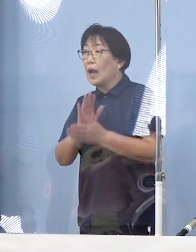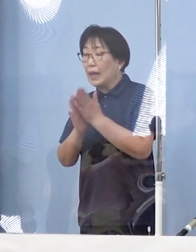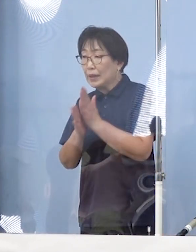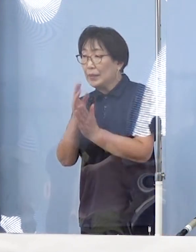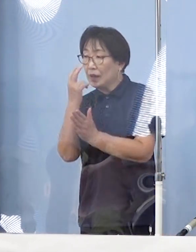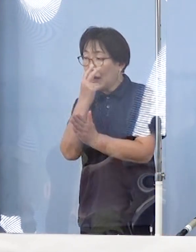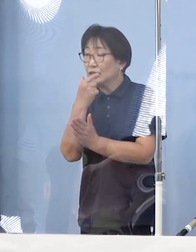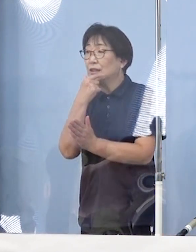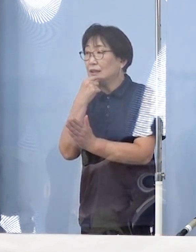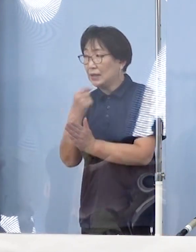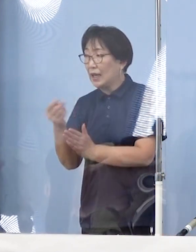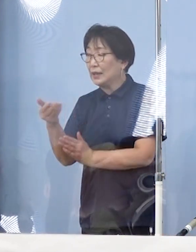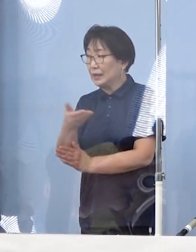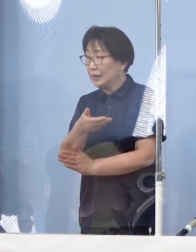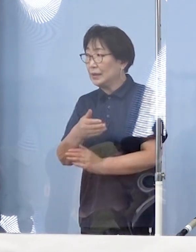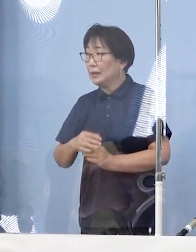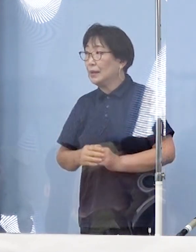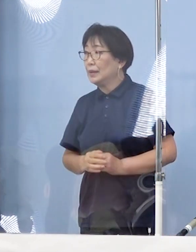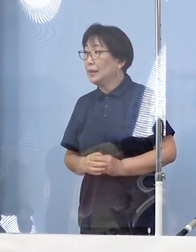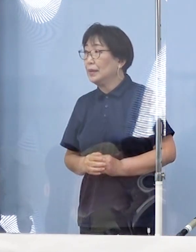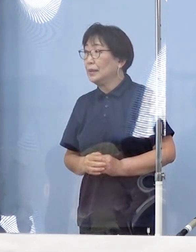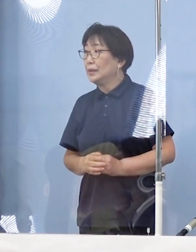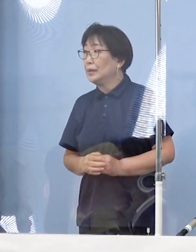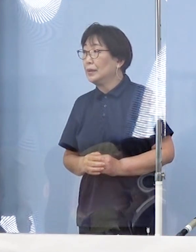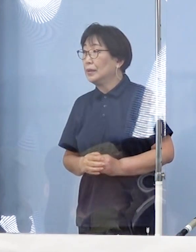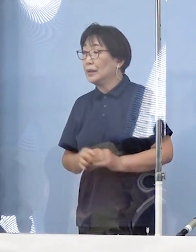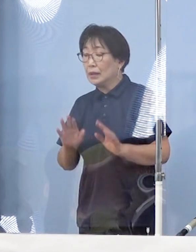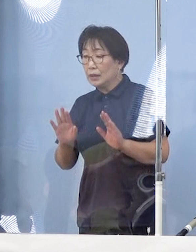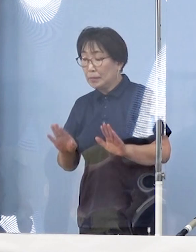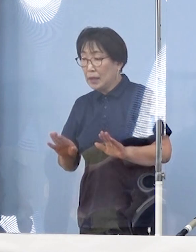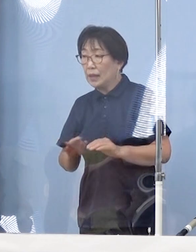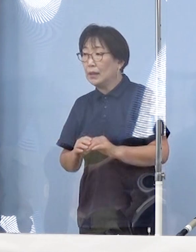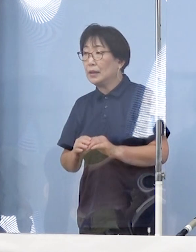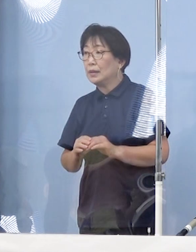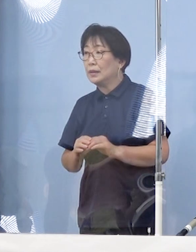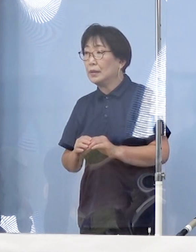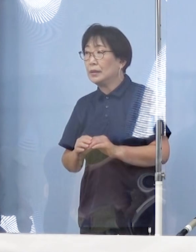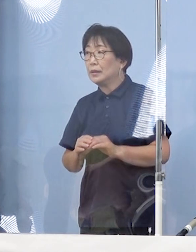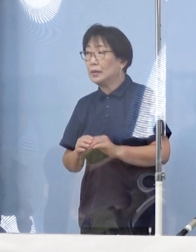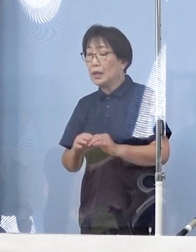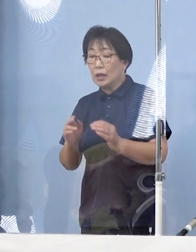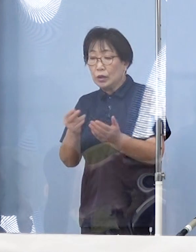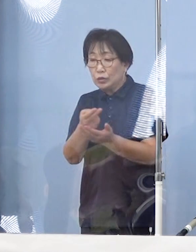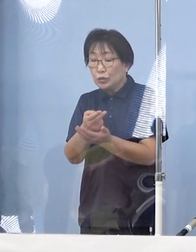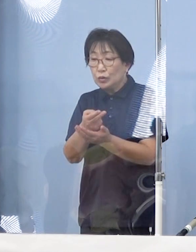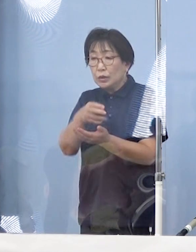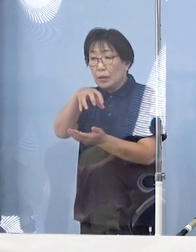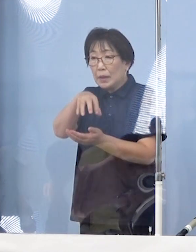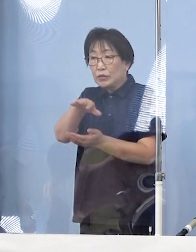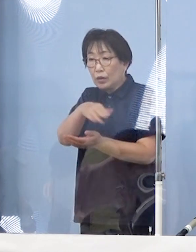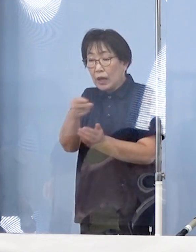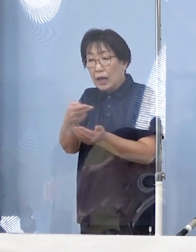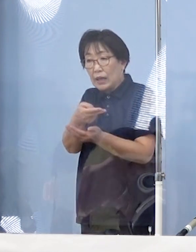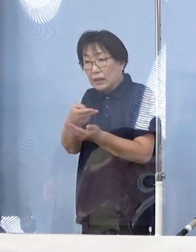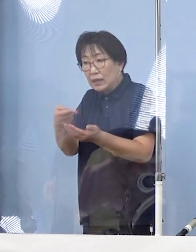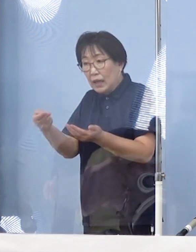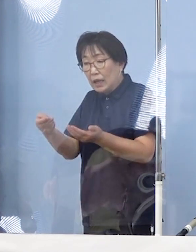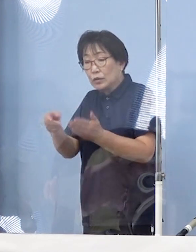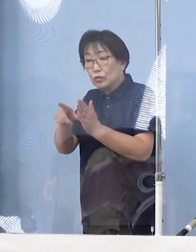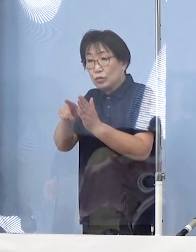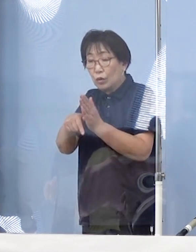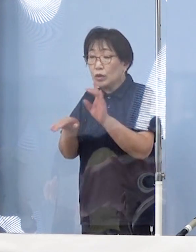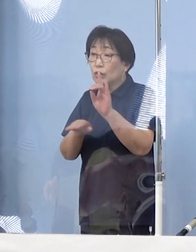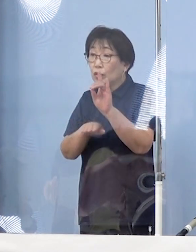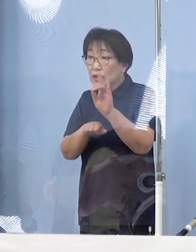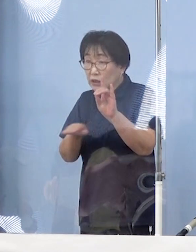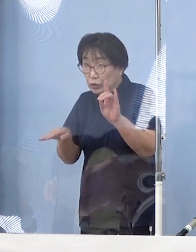の、まあ、療養施設であるとか入院の場所から対、まあ、対処というか退院する時の、まあ、基準というのは、